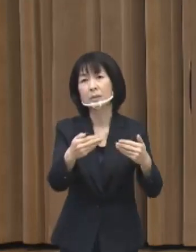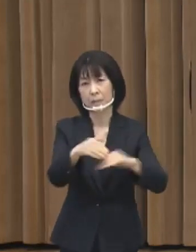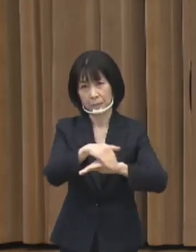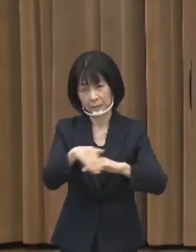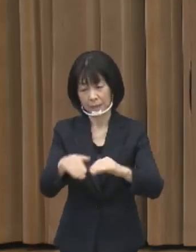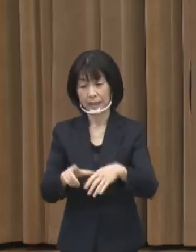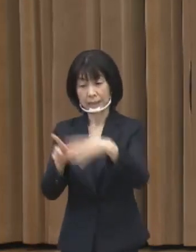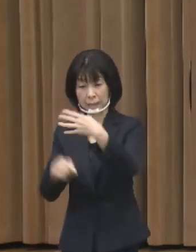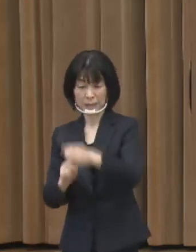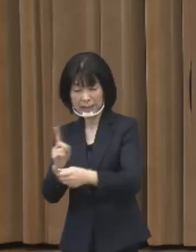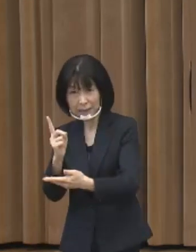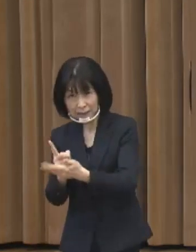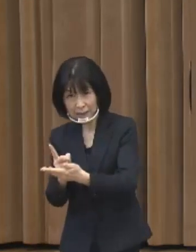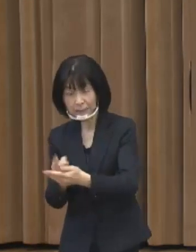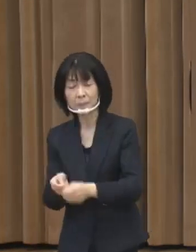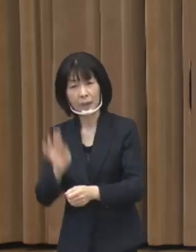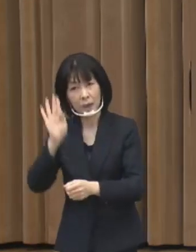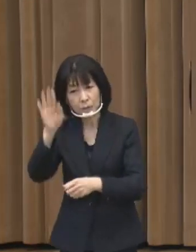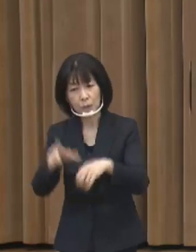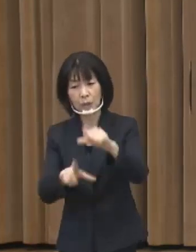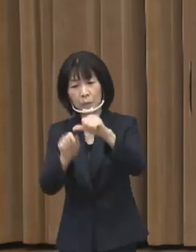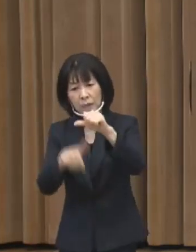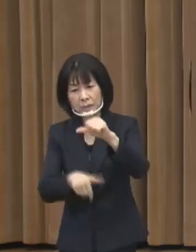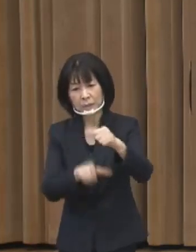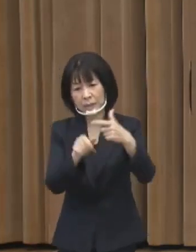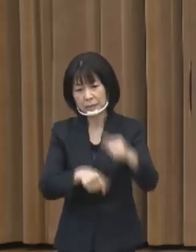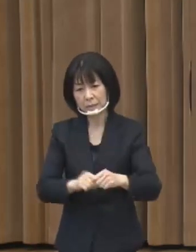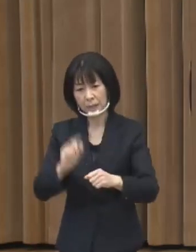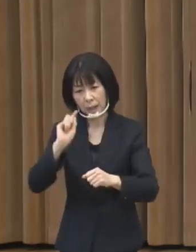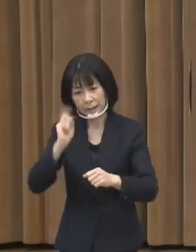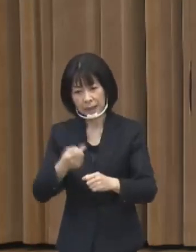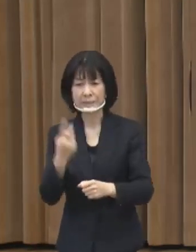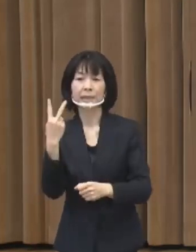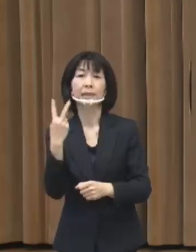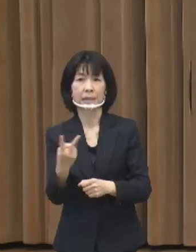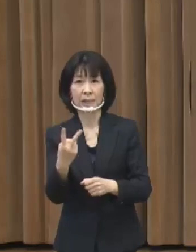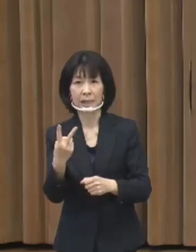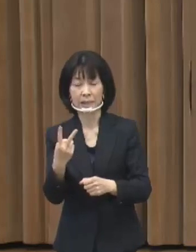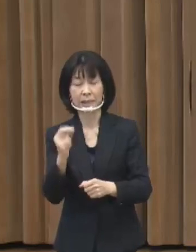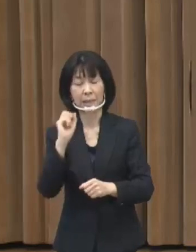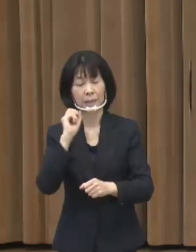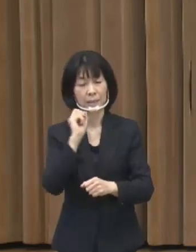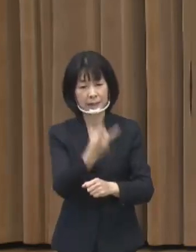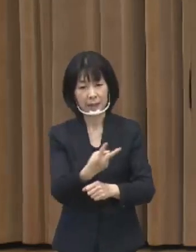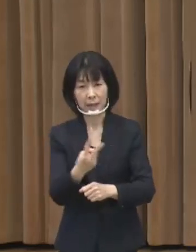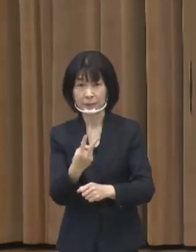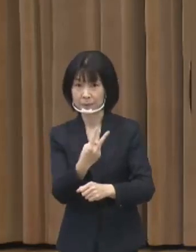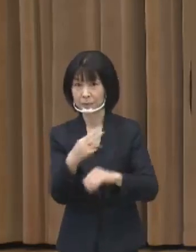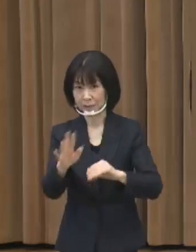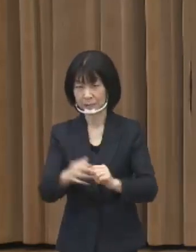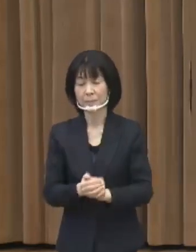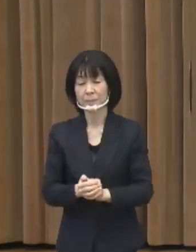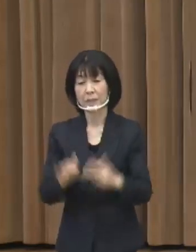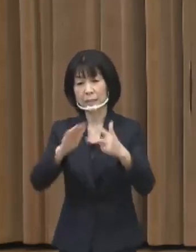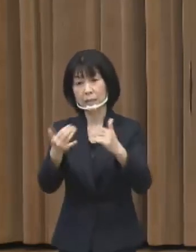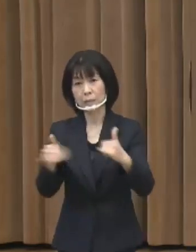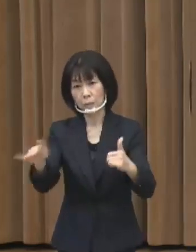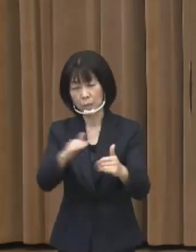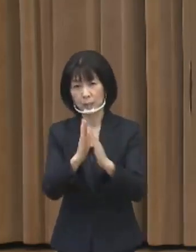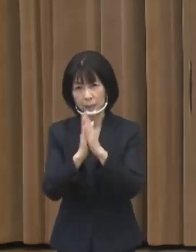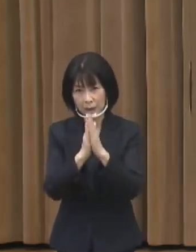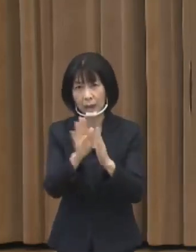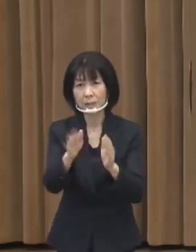4月は1回ですが、今後は月2回となり、5、6月2回となります。そこで施設の方にお願い